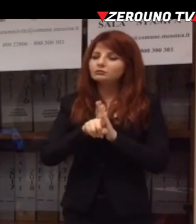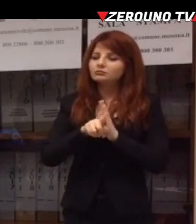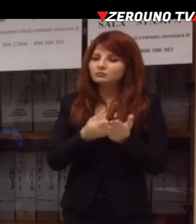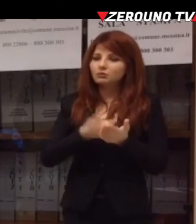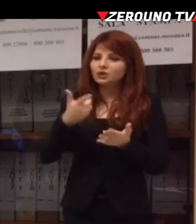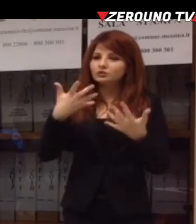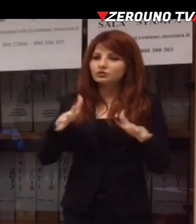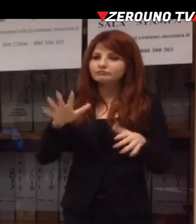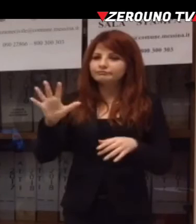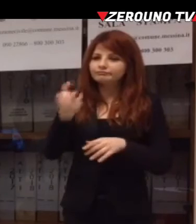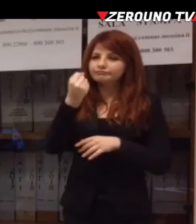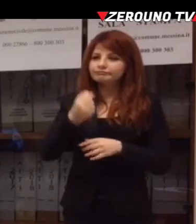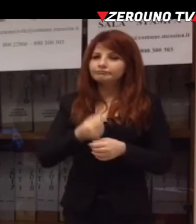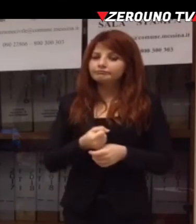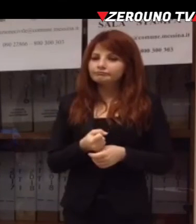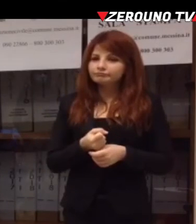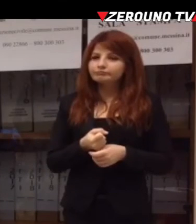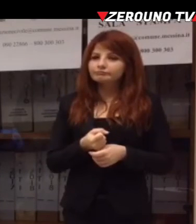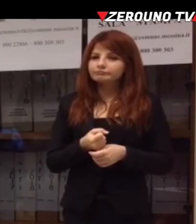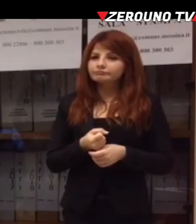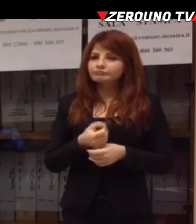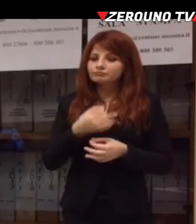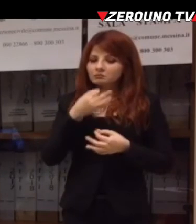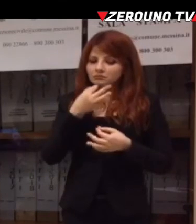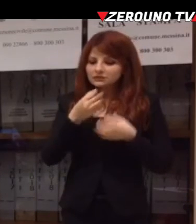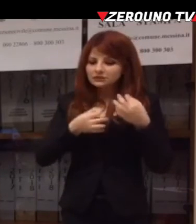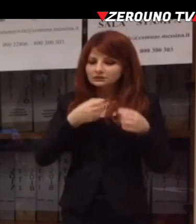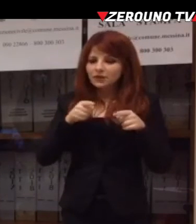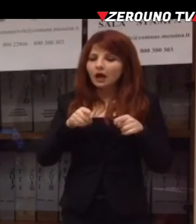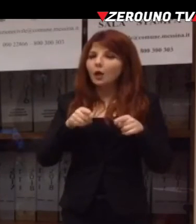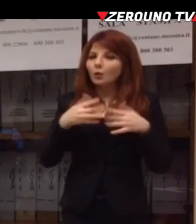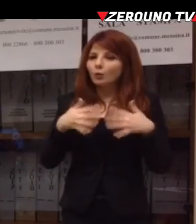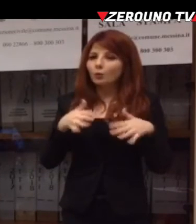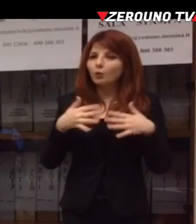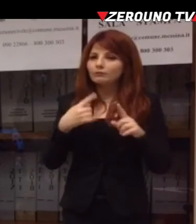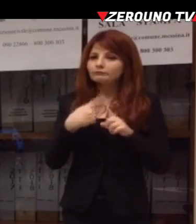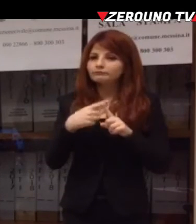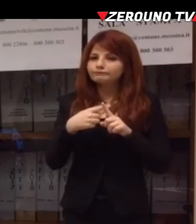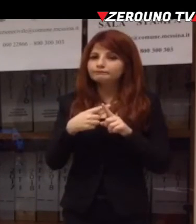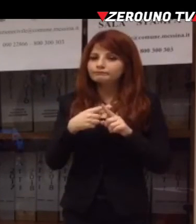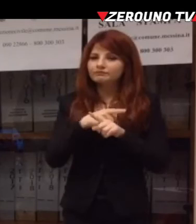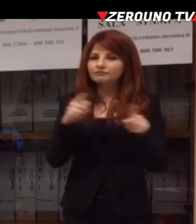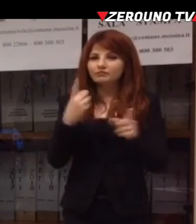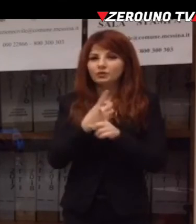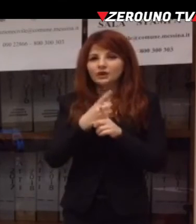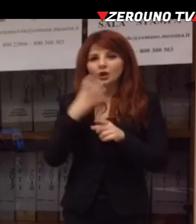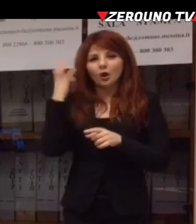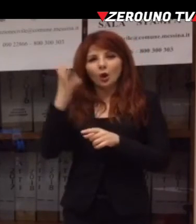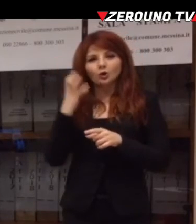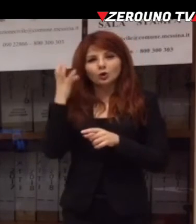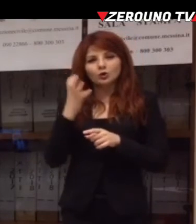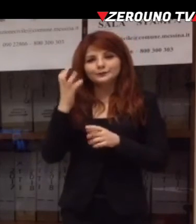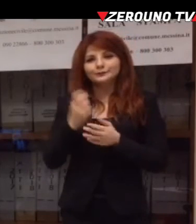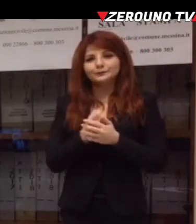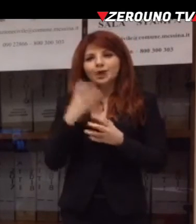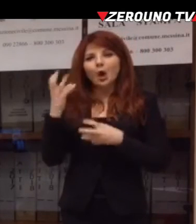e sono all'altezza di qualunque confronto con altre città. Siate orgogliosi di questo perché questo